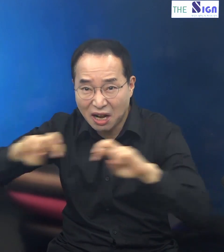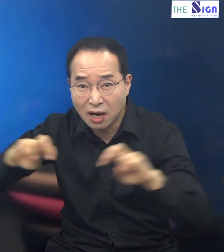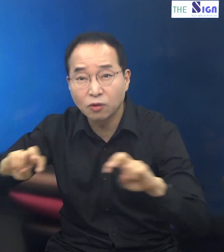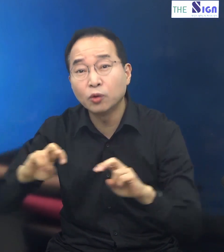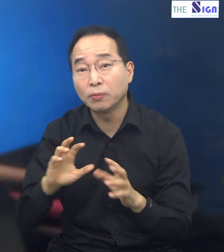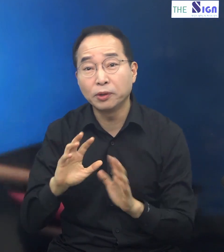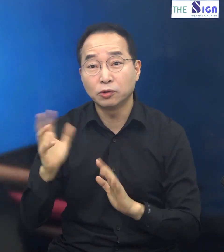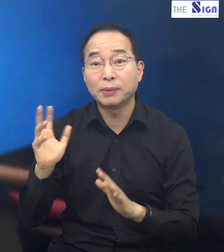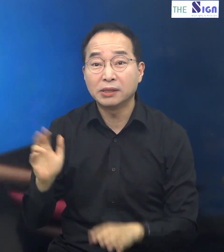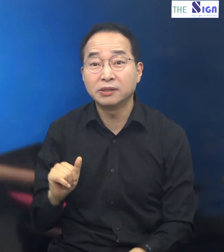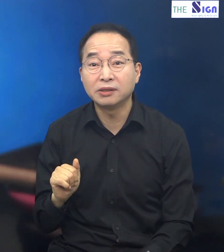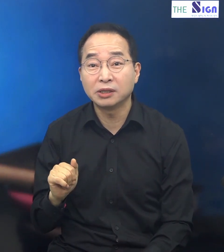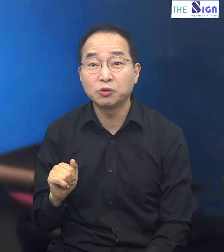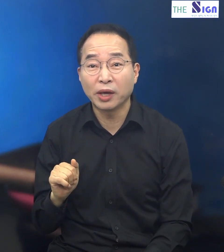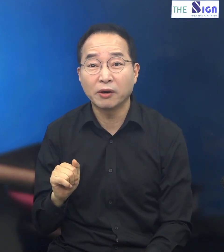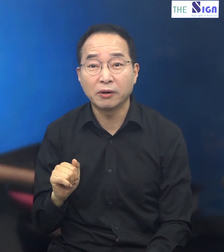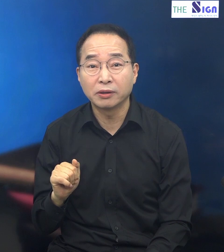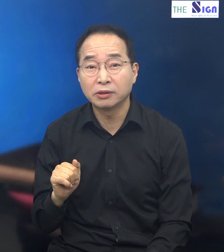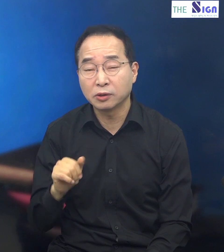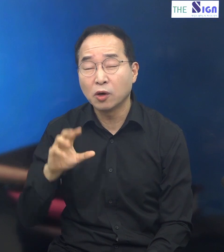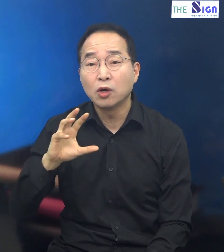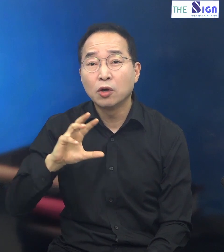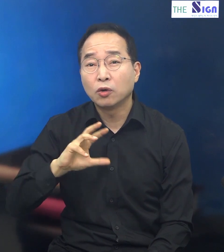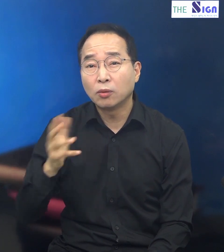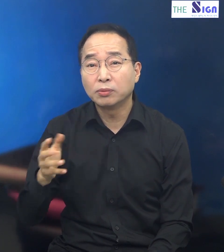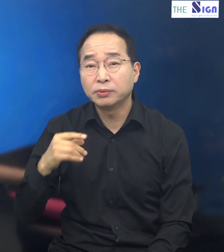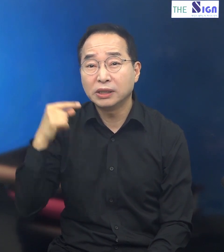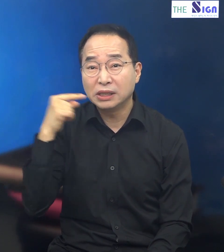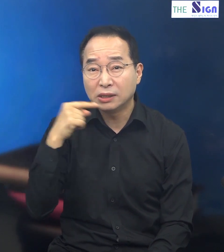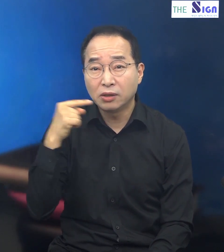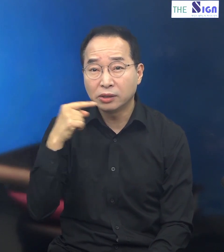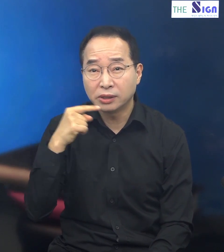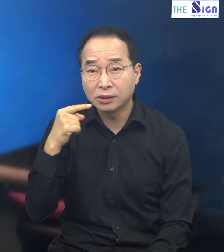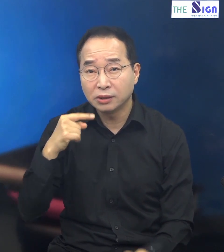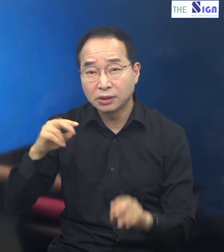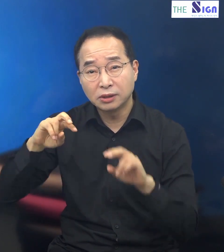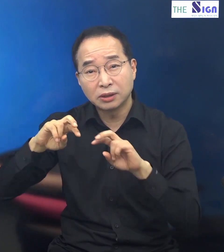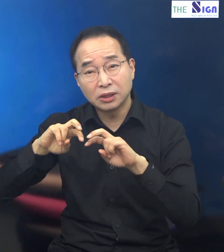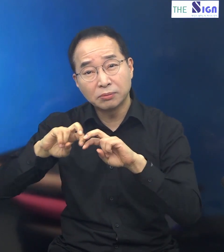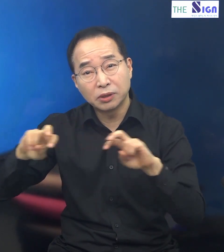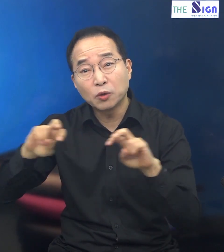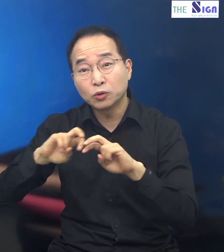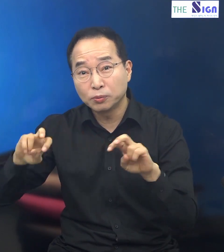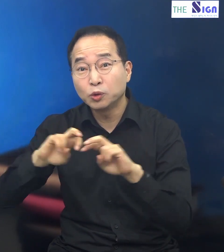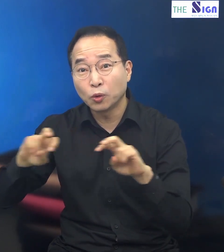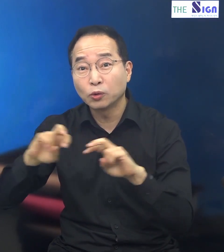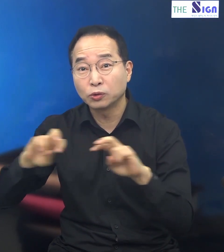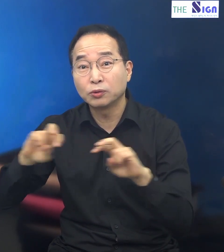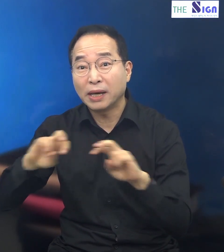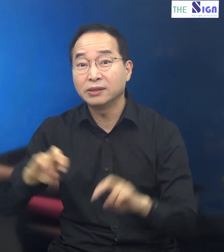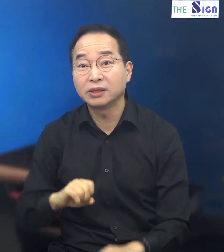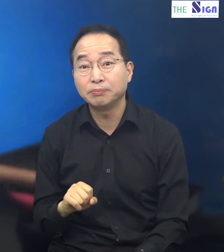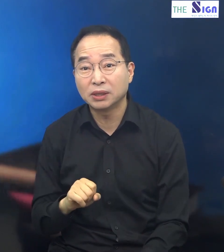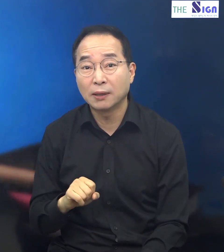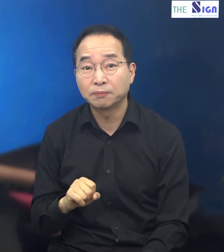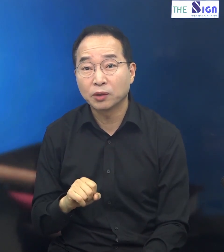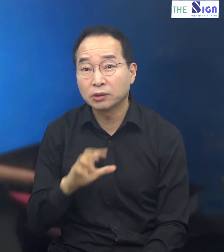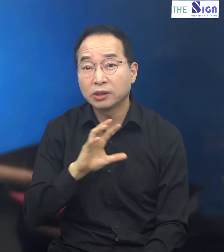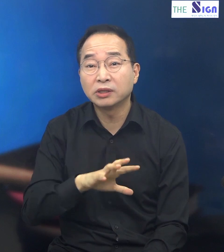하고 이런 표현들 많이 쓰기도 해요. 그래서 이런 부분들이 이걸 쓰기보다 요즘은 이런 것들도 많이 씁니다.